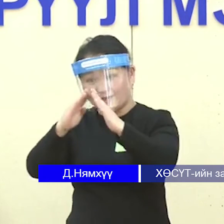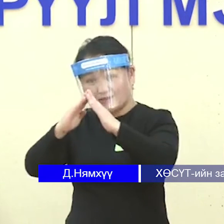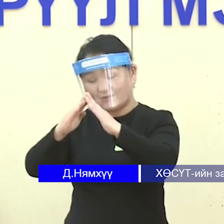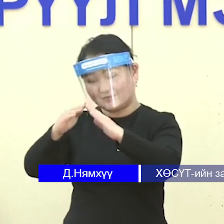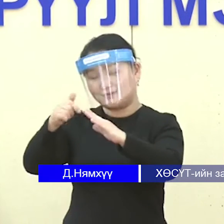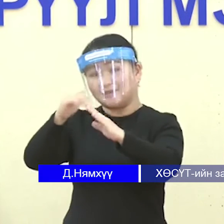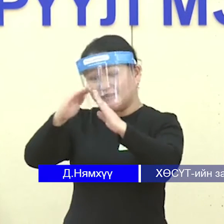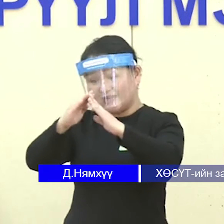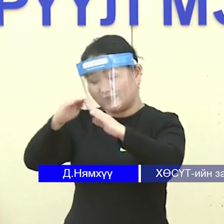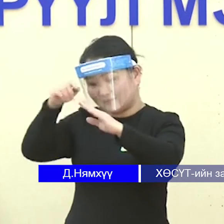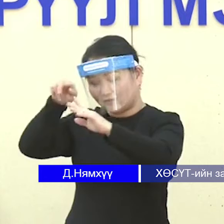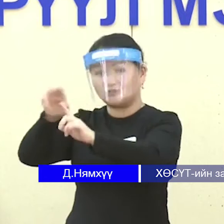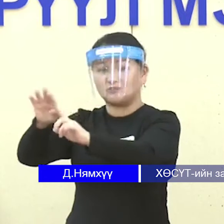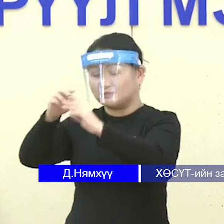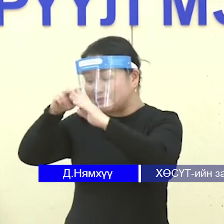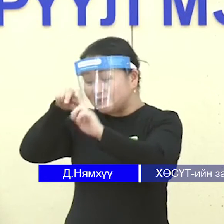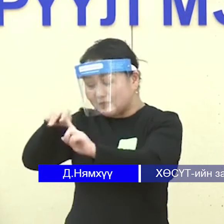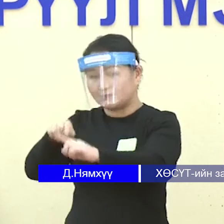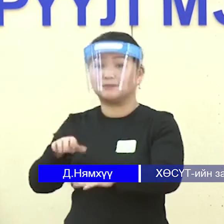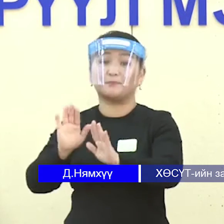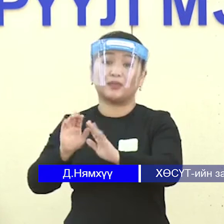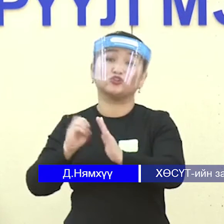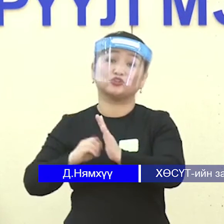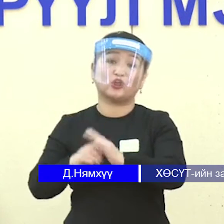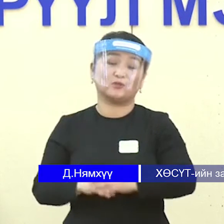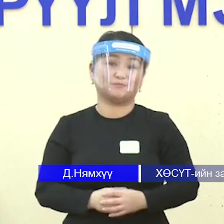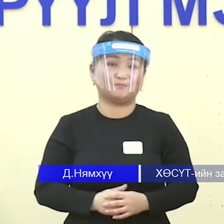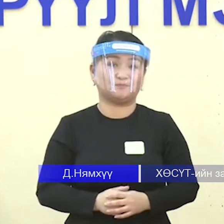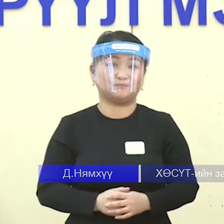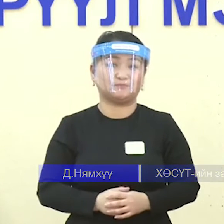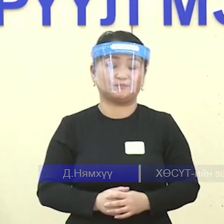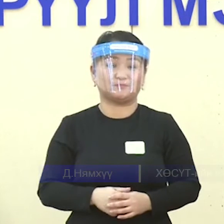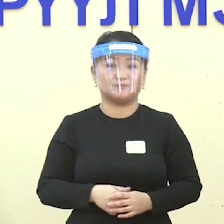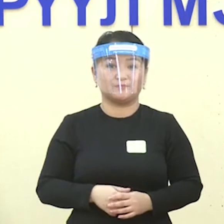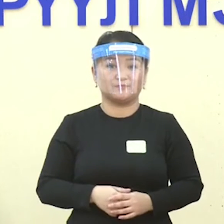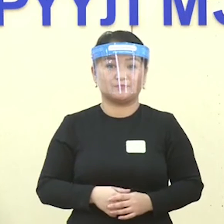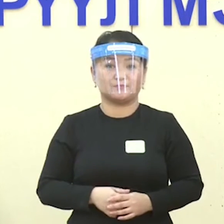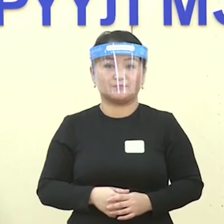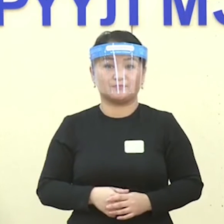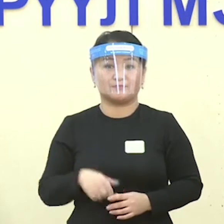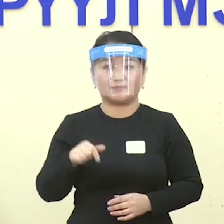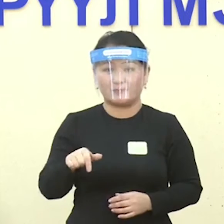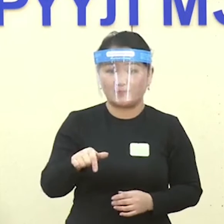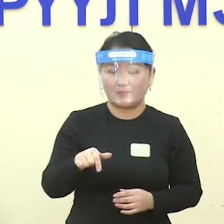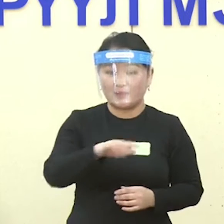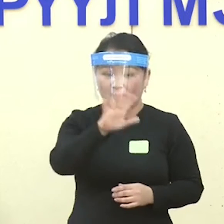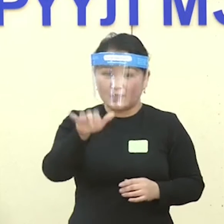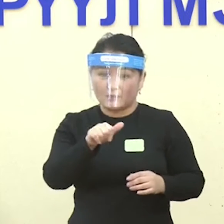орлау гэсэвгэээ. За мүн бэд ул басын